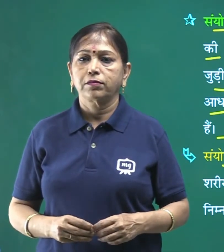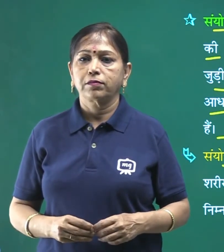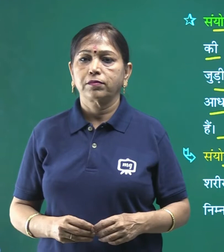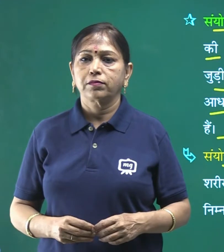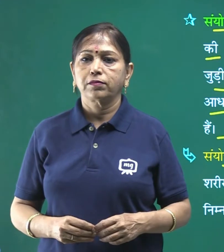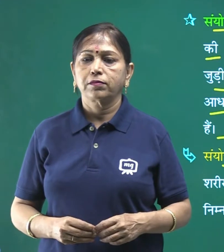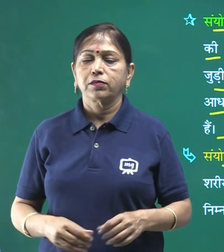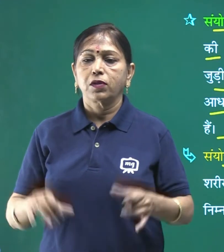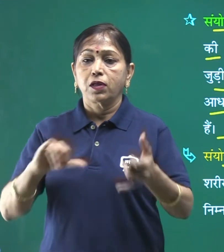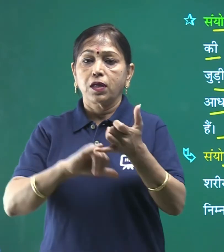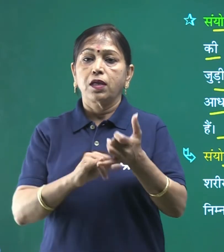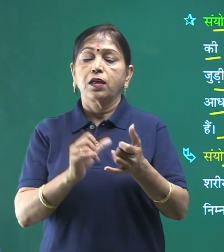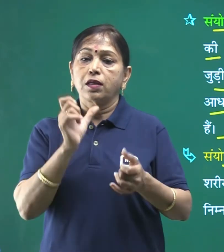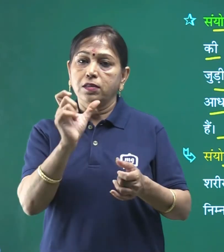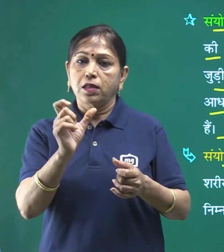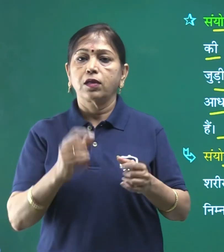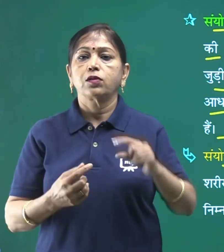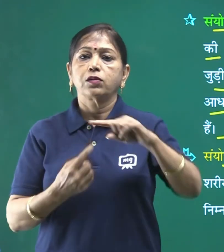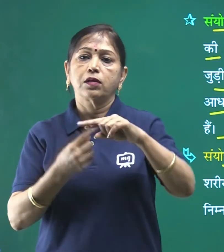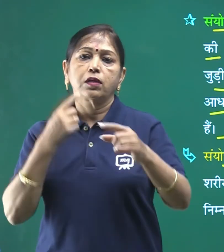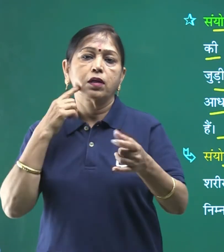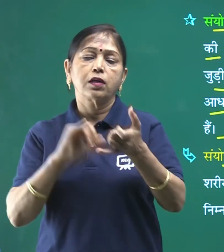संयोजी ऊतक के प्रकार।